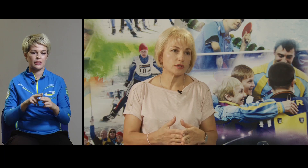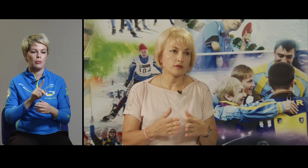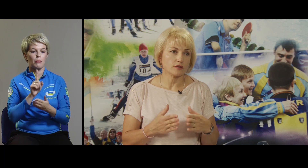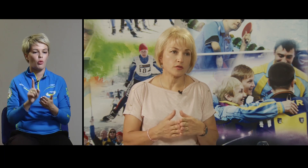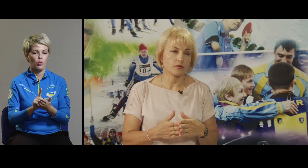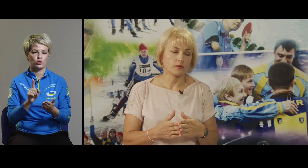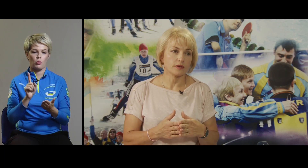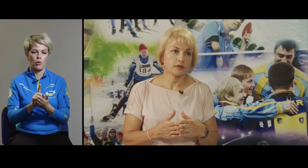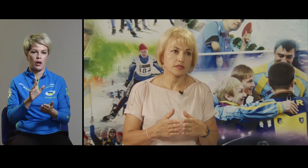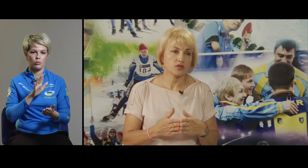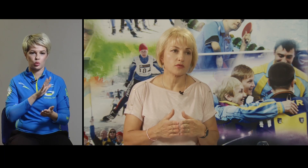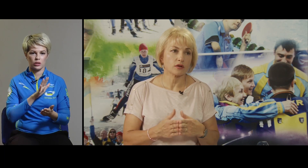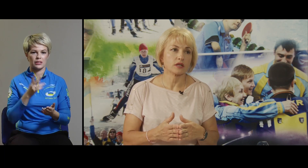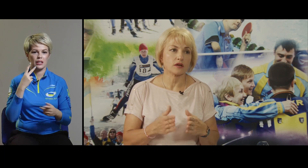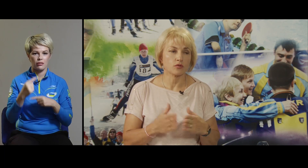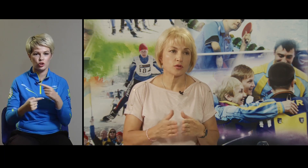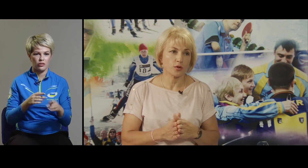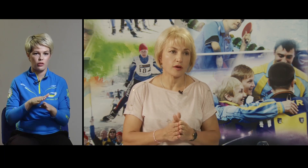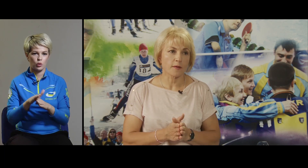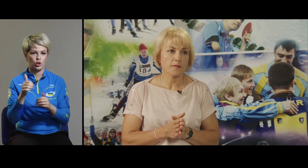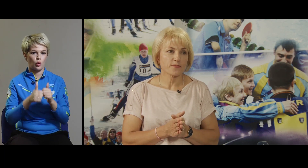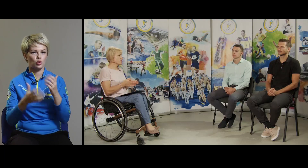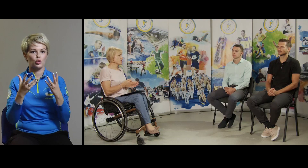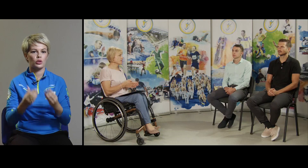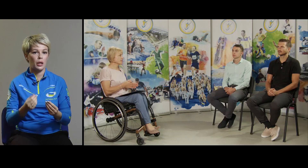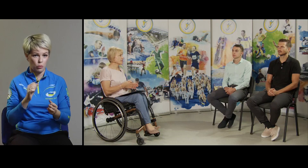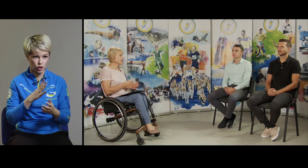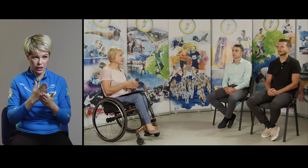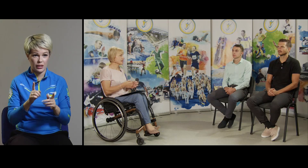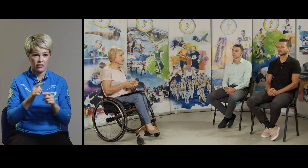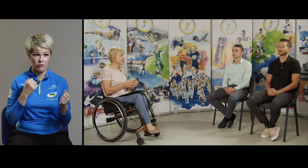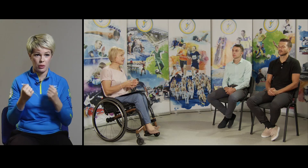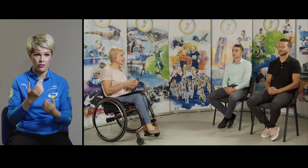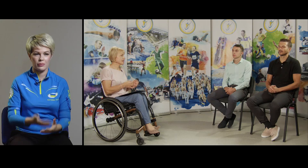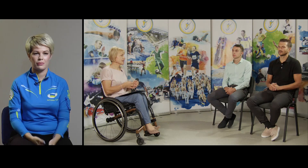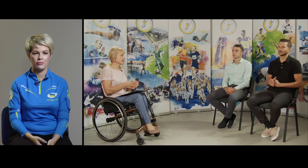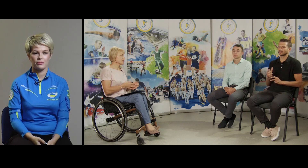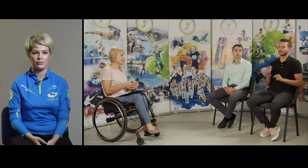мусять бути завжди виконані кожного дня.